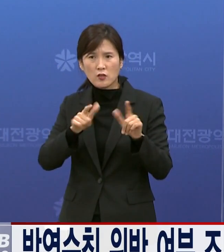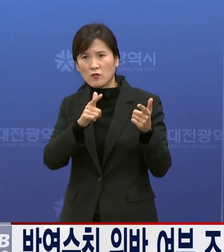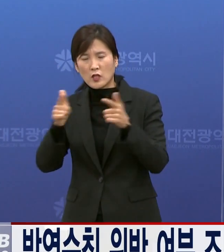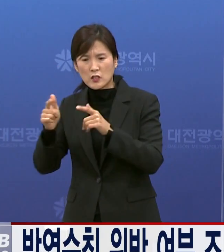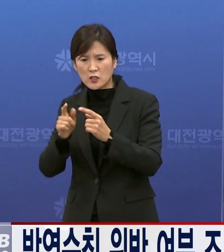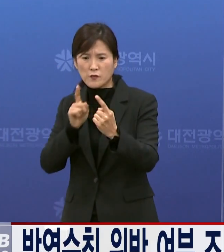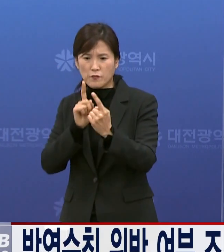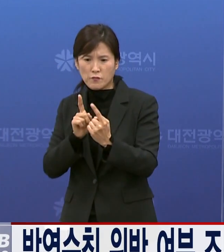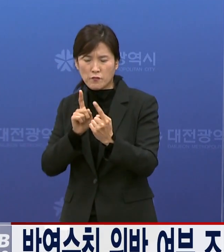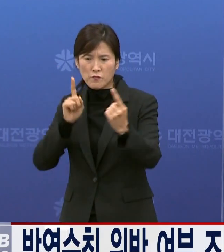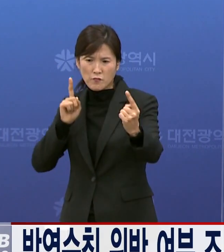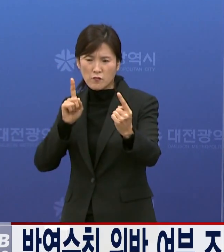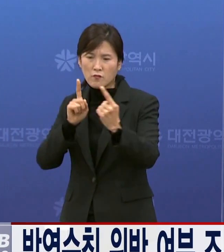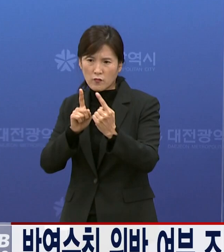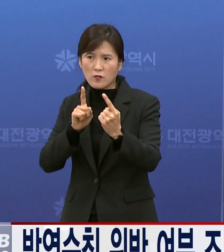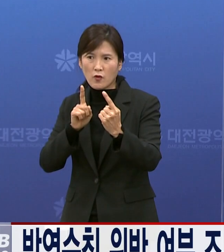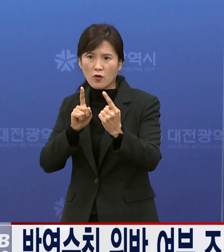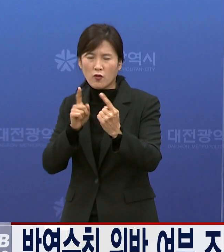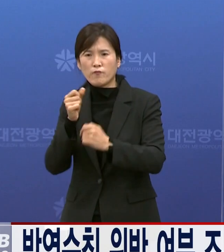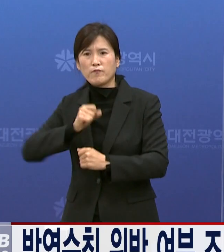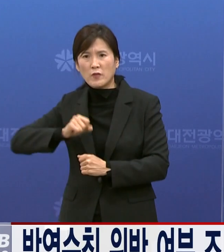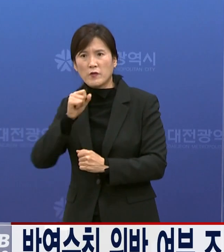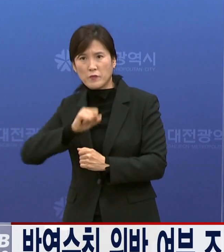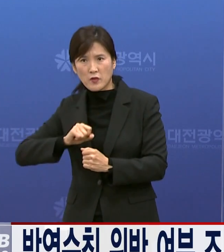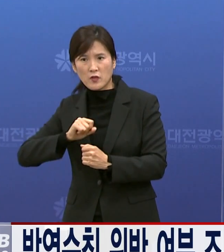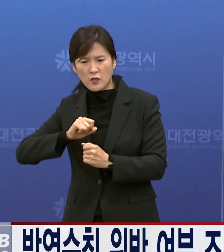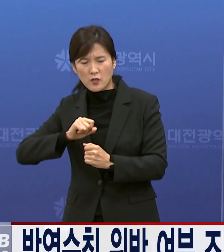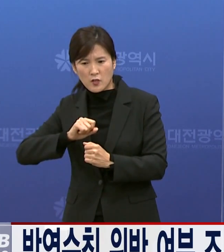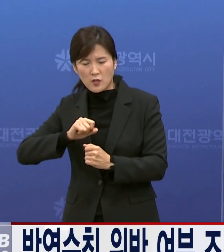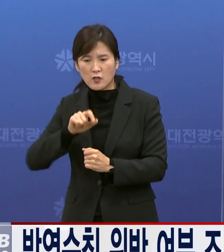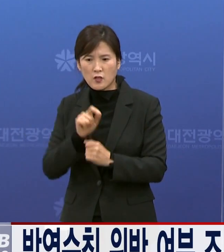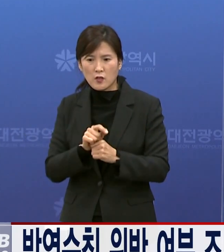거리 두기 이행 여부 등 방역수칙 준수 여부를 꼼꼼히